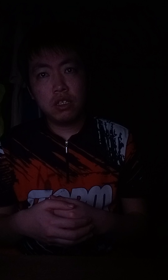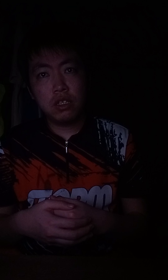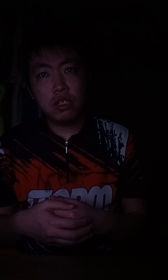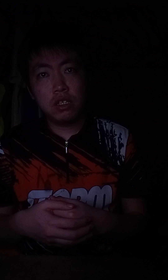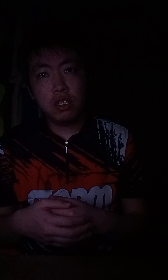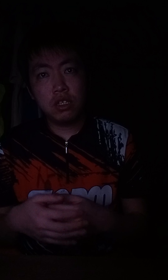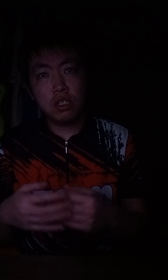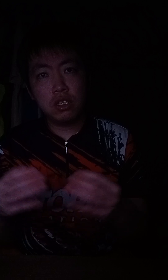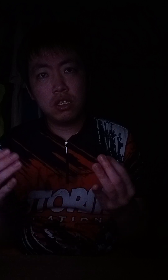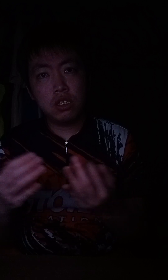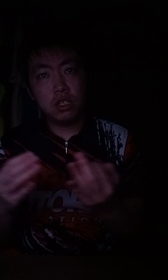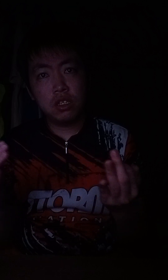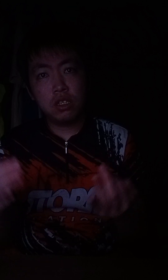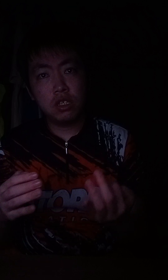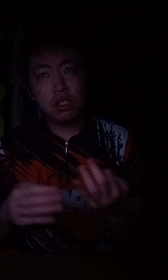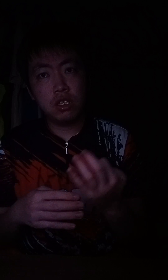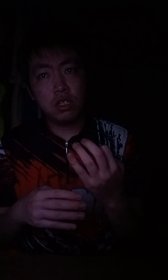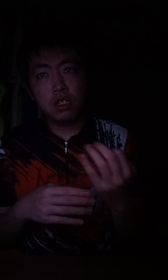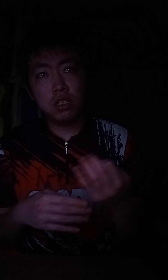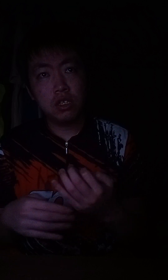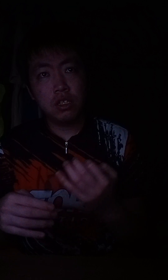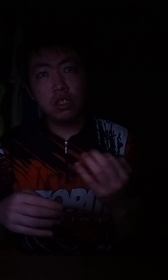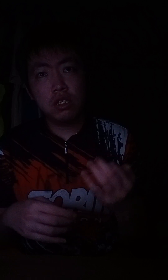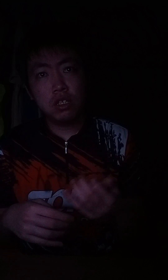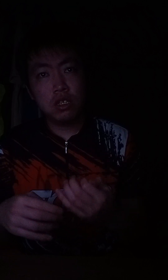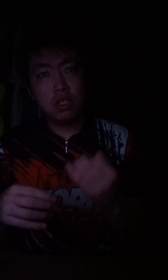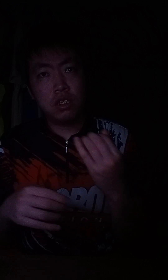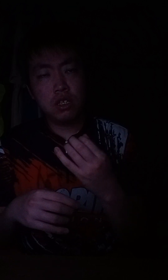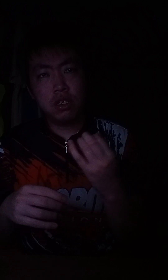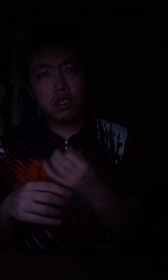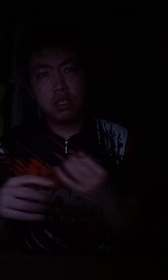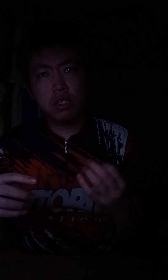앞으로는 이런 가리막 설치가 의도하되 화생한 침해 논란이 사라질 전망입니다.